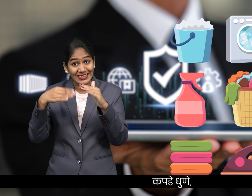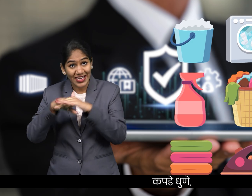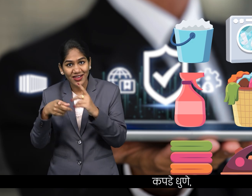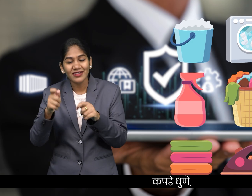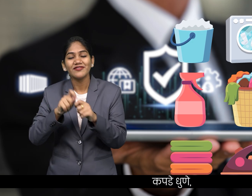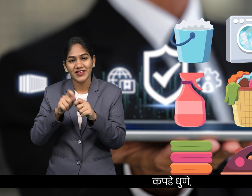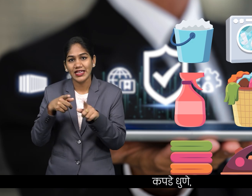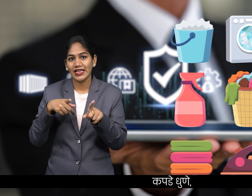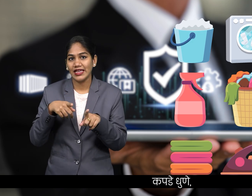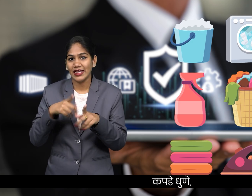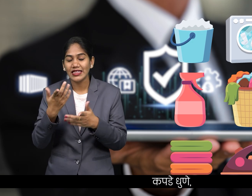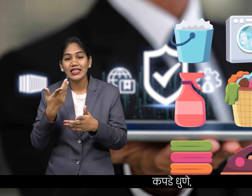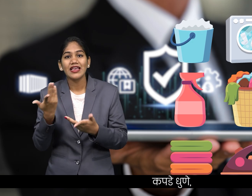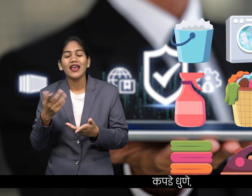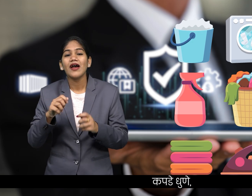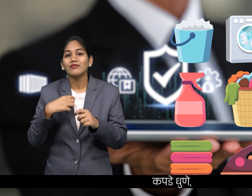कपडे धुणे,